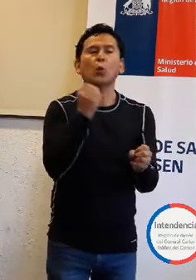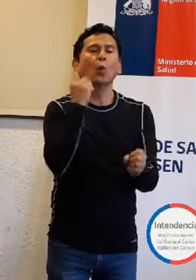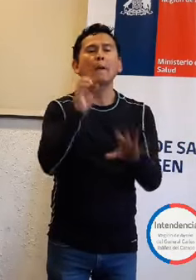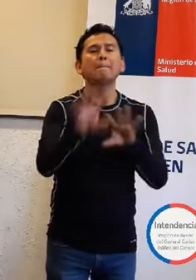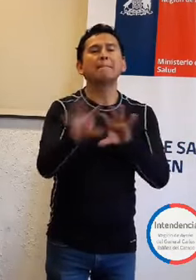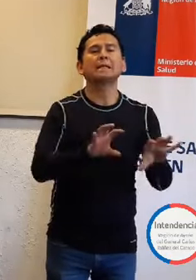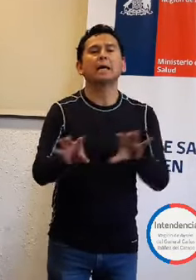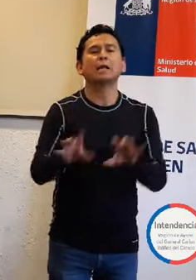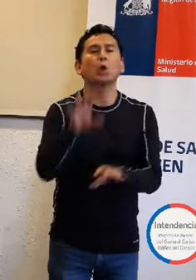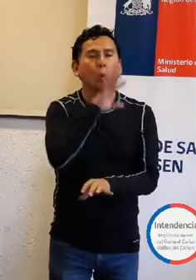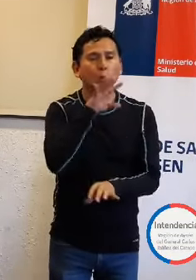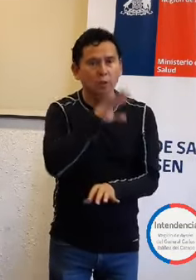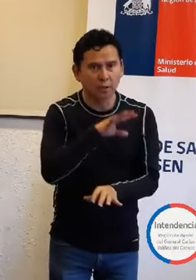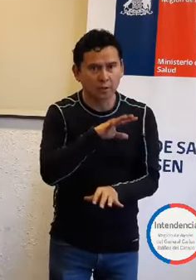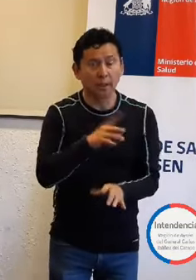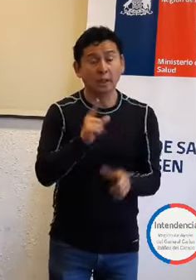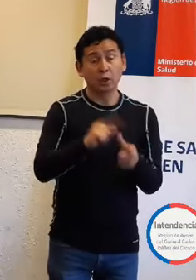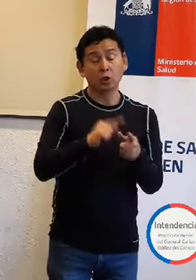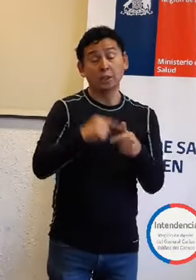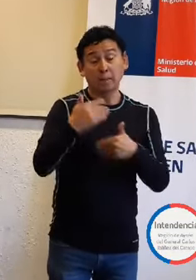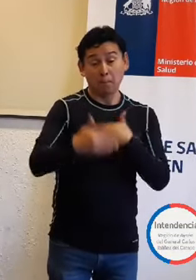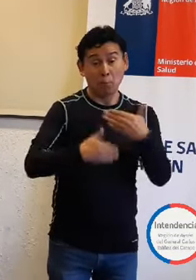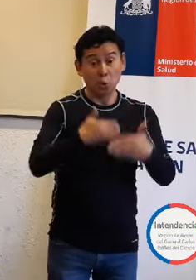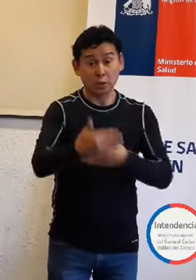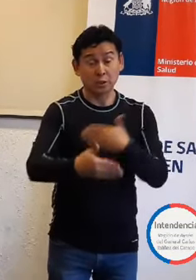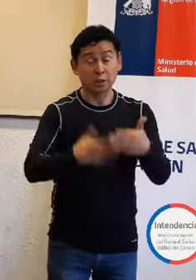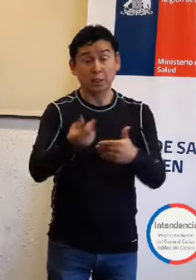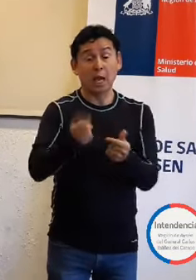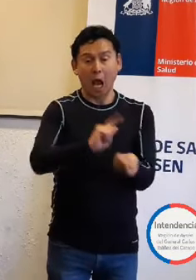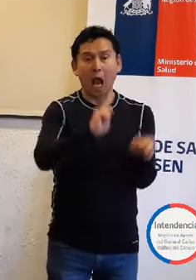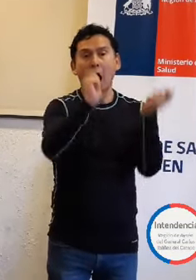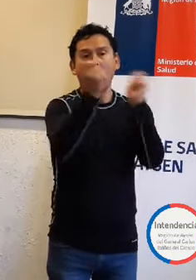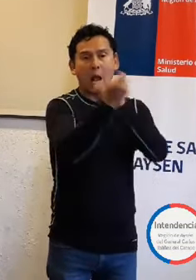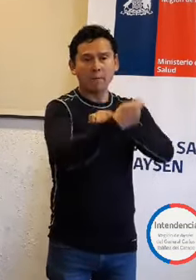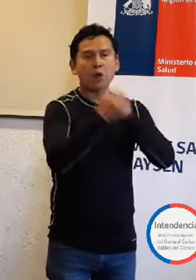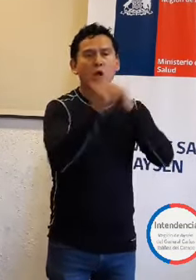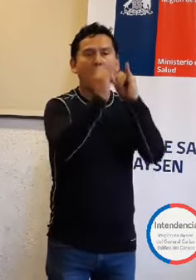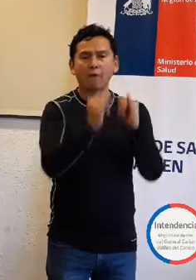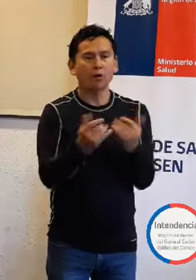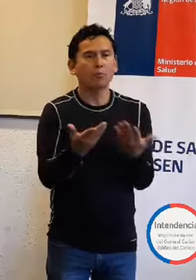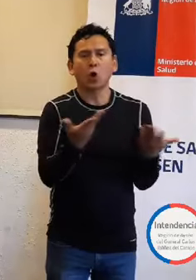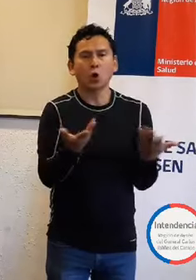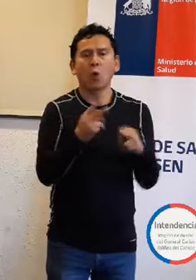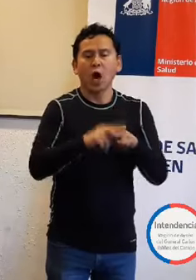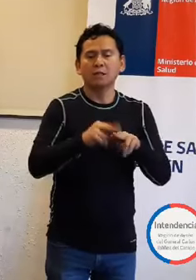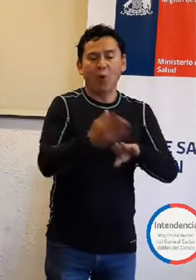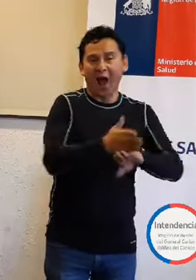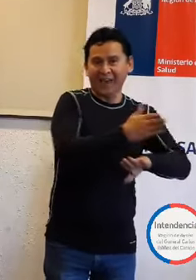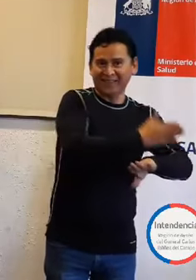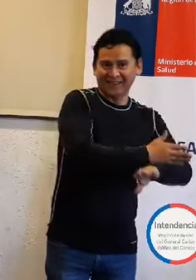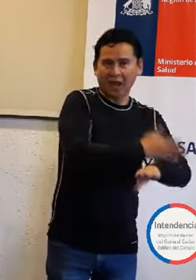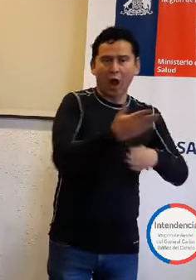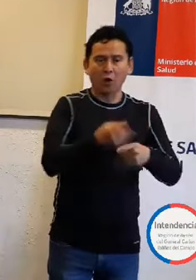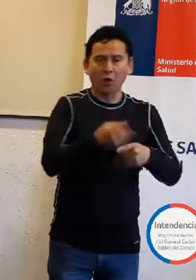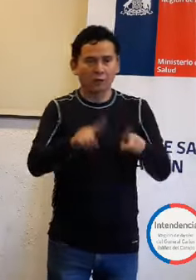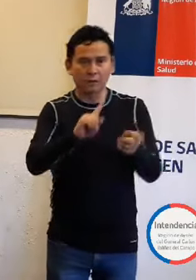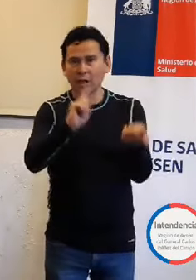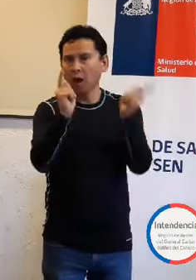utilizan. Por lo tanto quizás en este proceso que en realidad nos ha cambiado a todos la forma como hacíamos nuestras actividades normales